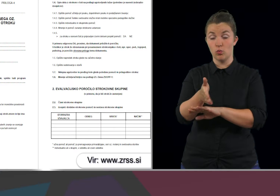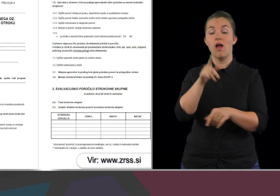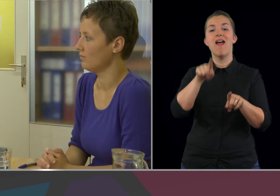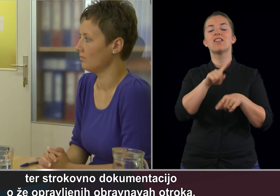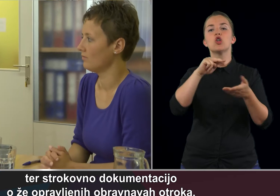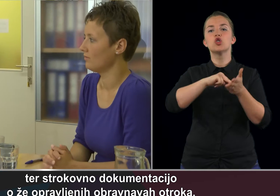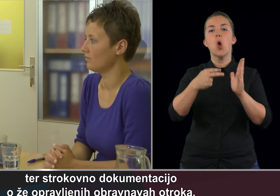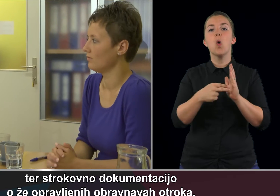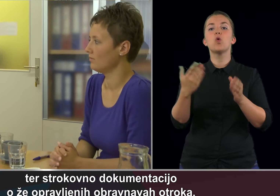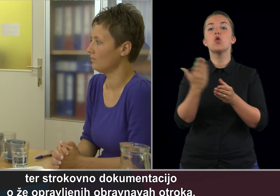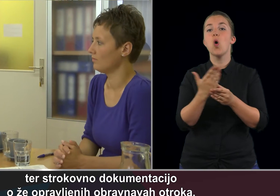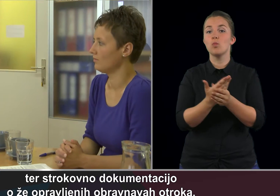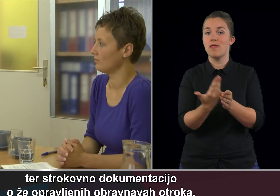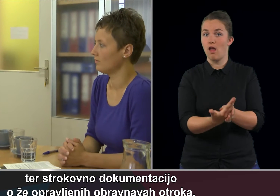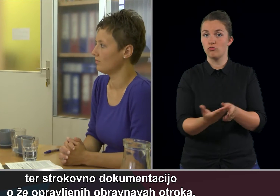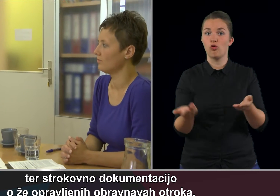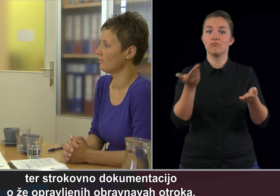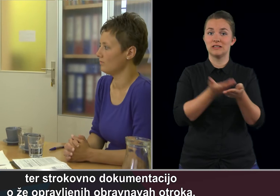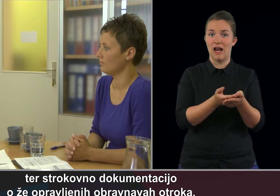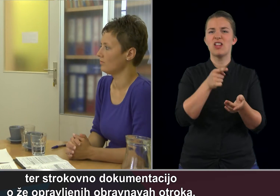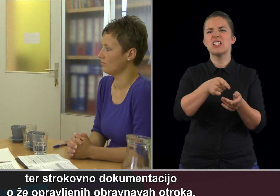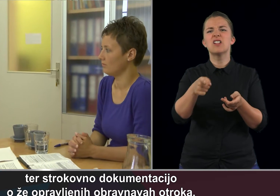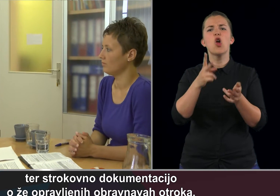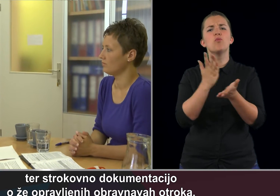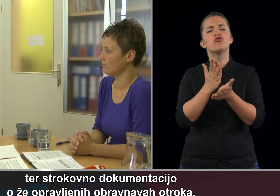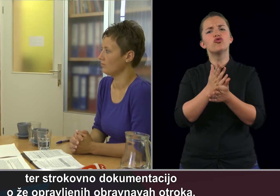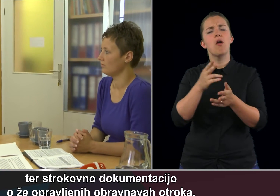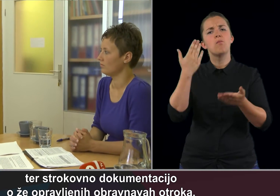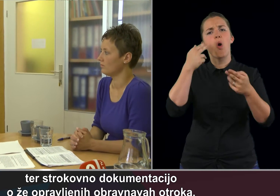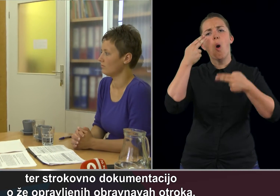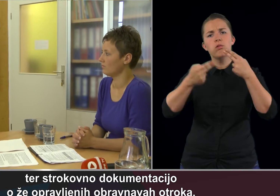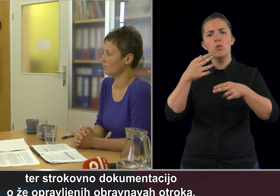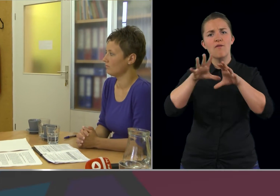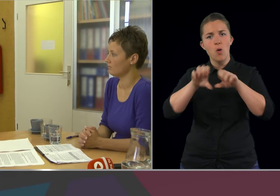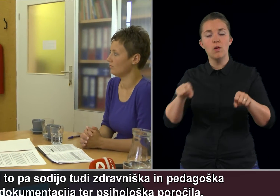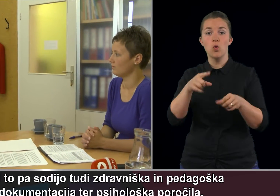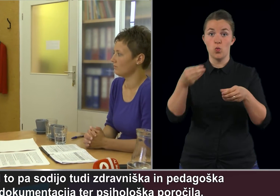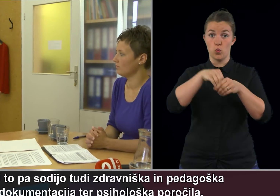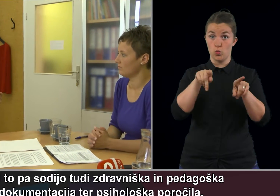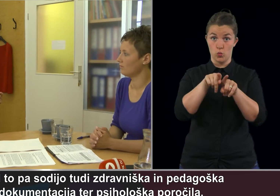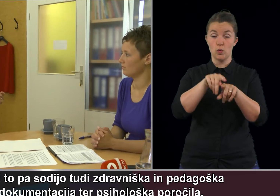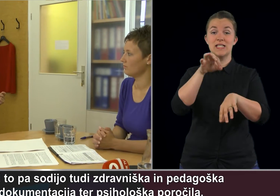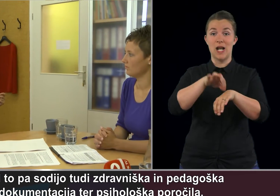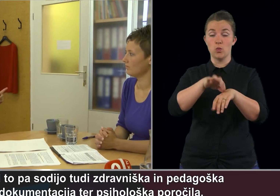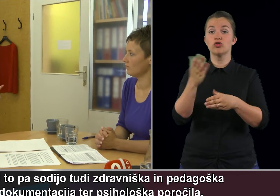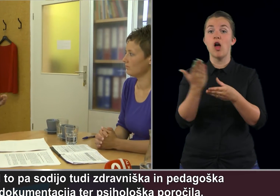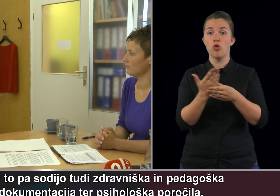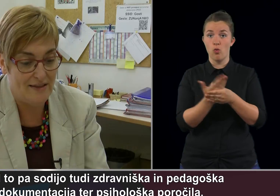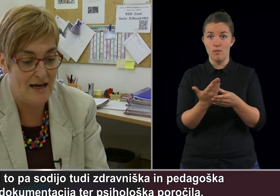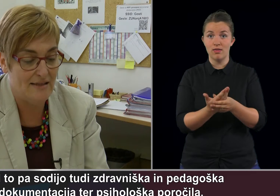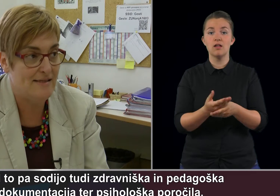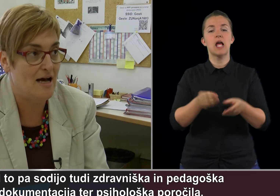obiskuje, ter strokovno dokumentacijo o že opravljenih obravnavah otroka, med to pa sodi tudi